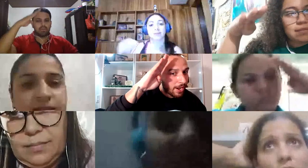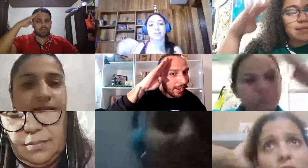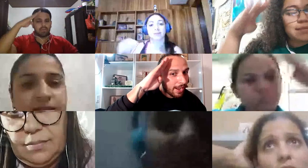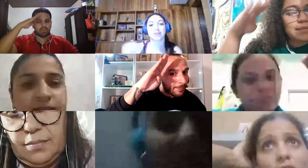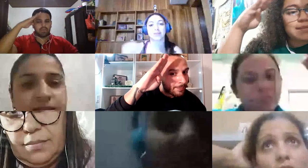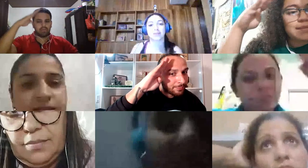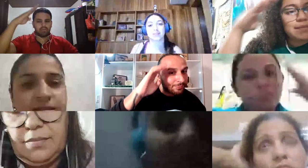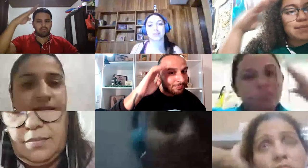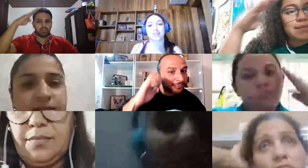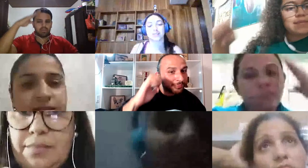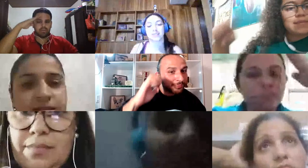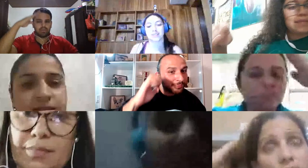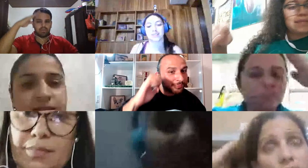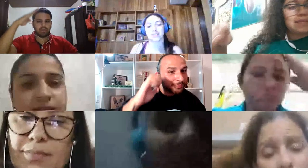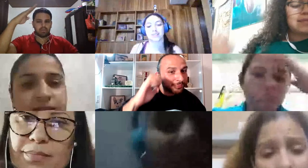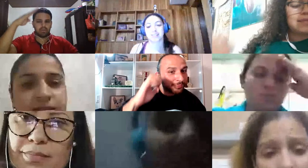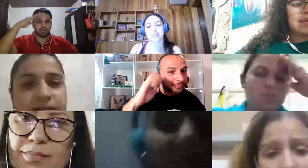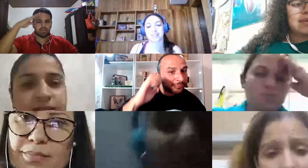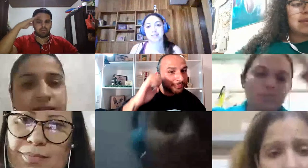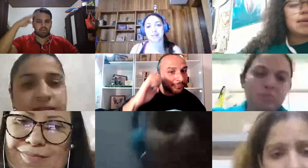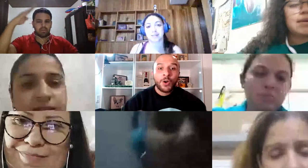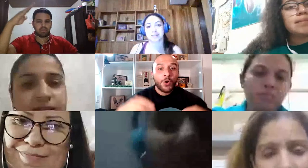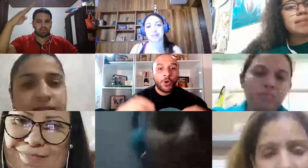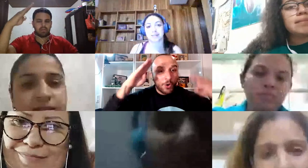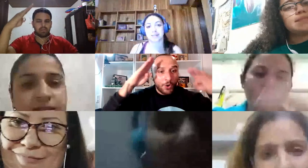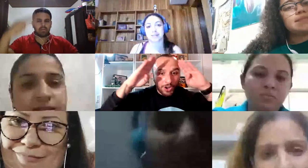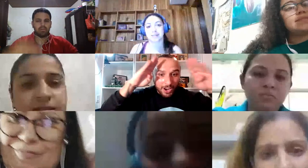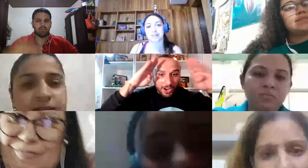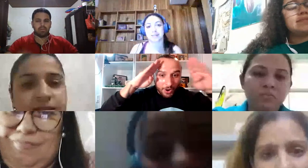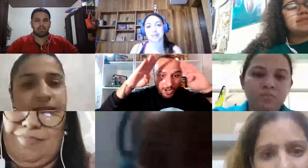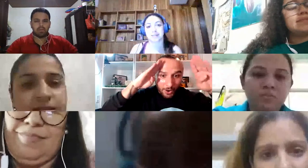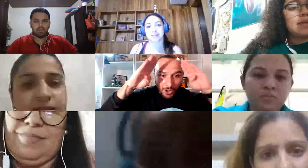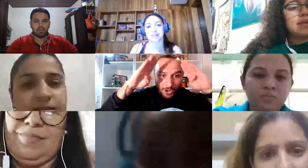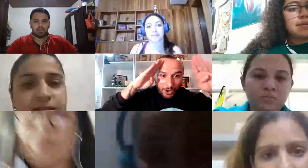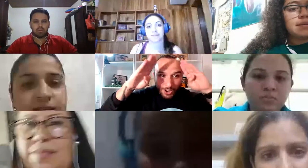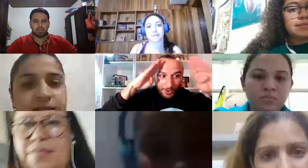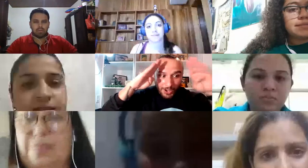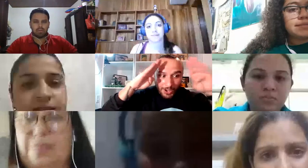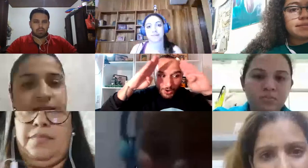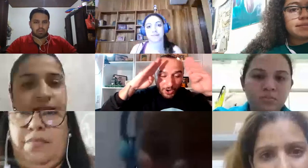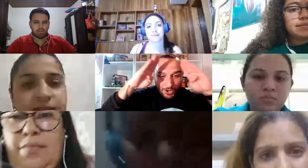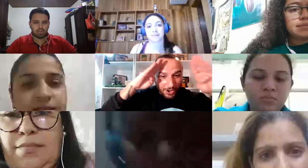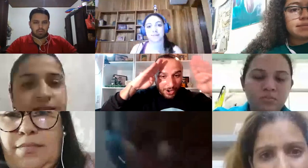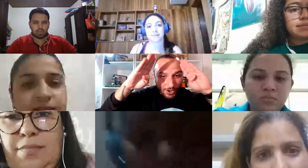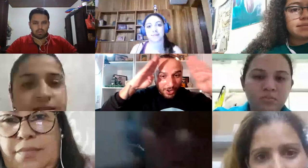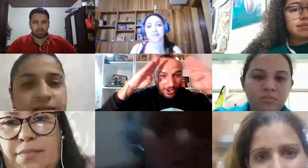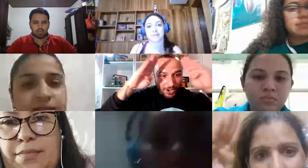Hola. Yo hago. Hola, hola, hola, hola, hola, hola, hola.